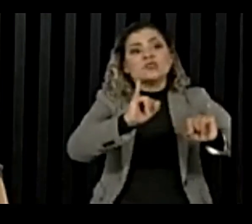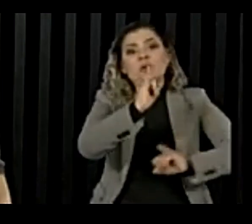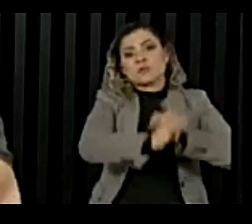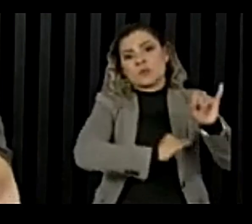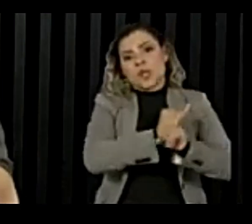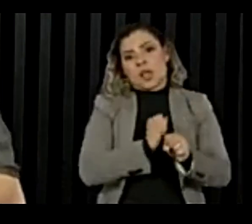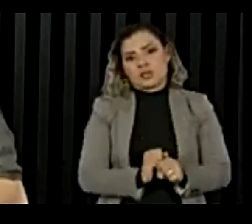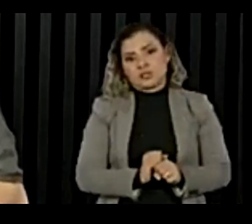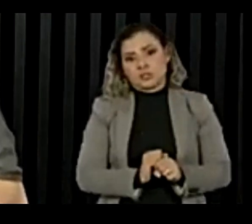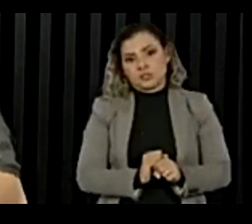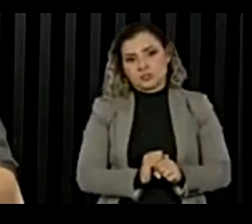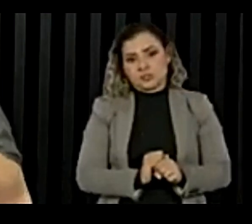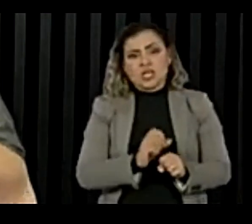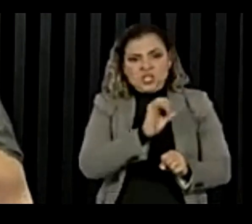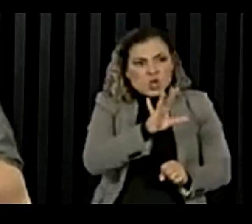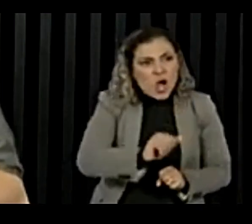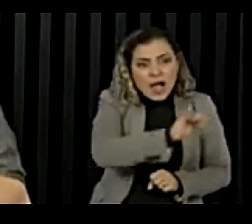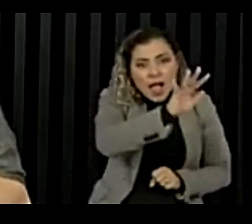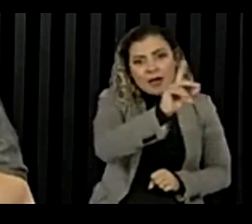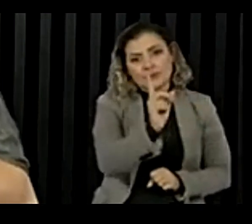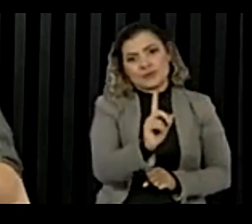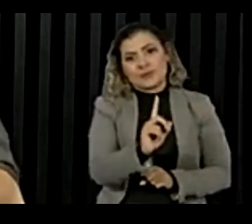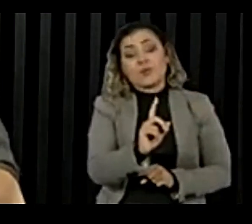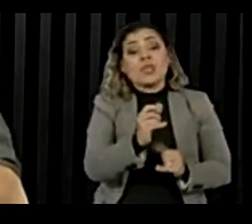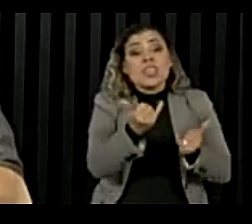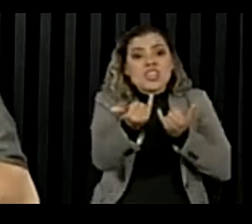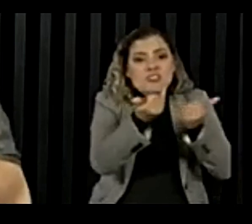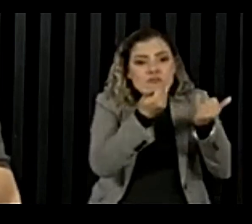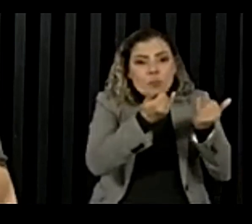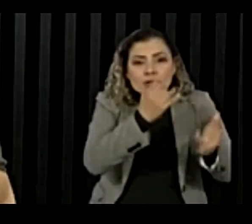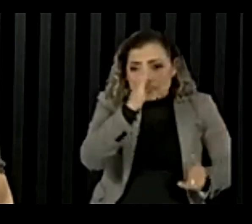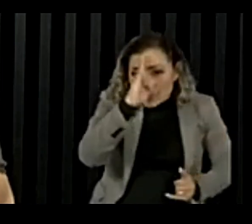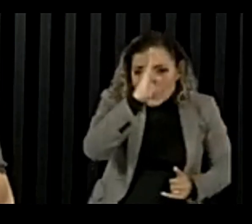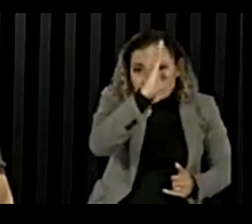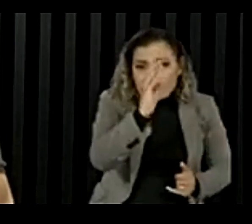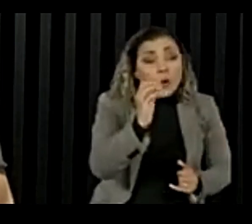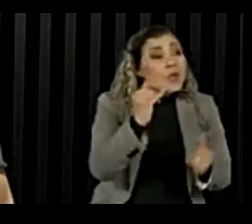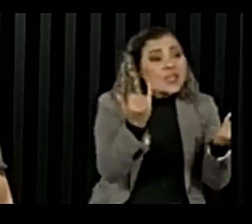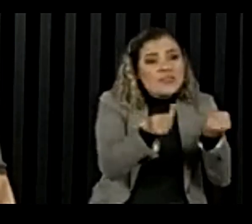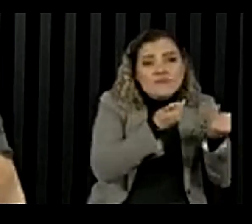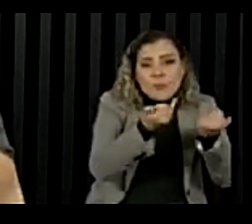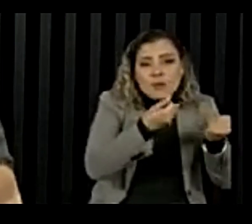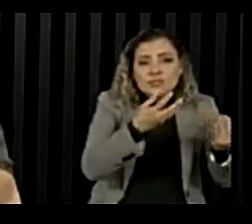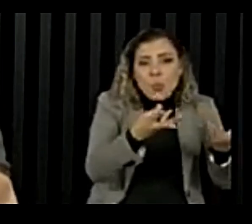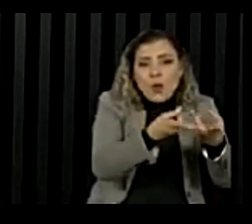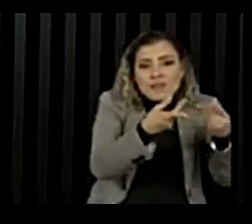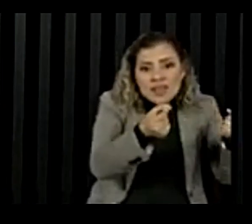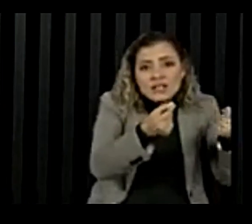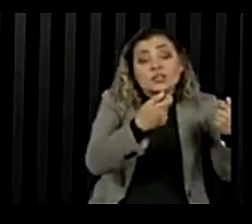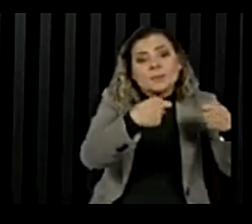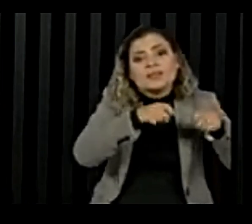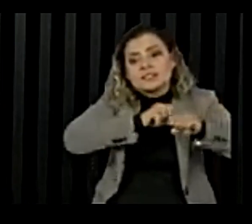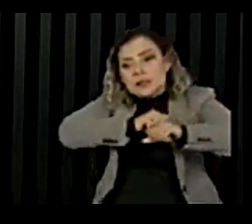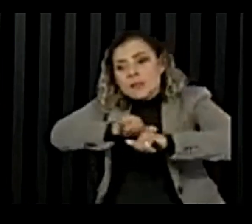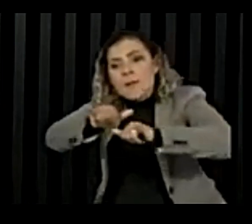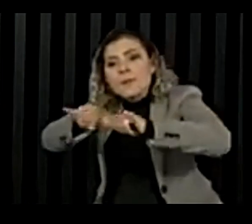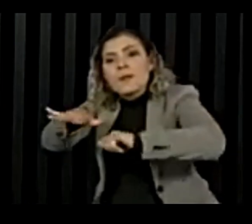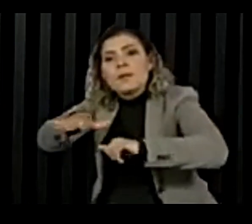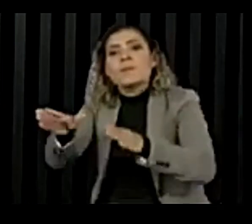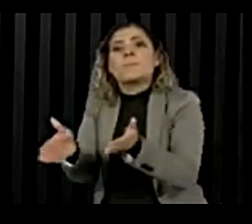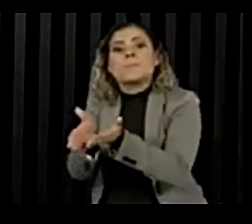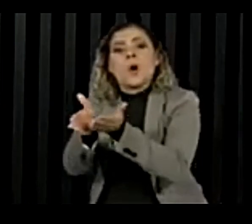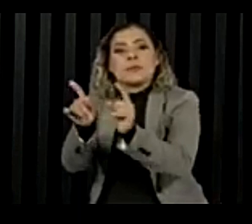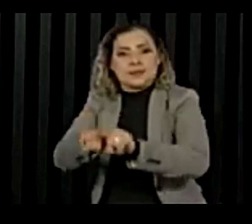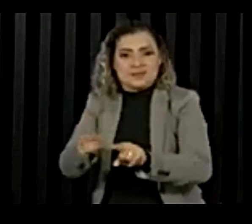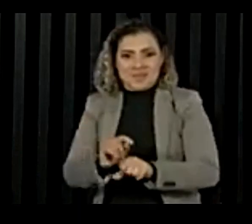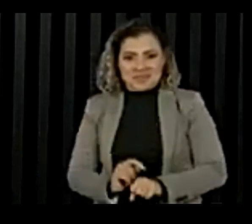pensar é preciso que a informação básica sobre a realidade do que a gente está vivendo alcance as camadas mais pobres. E você não